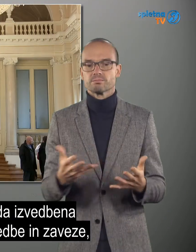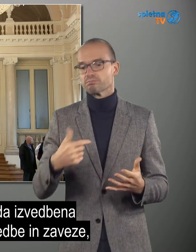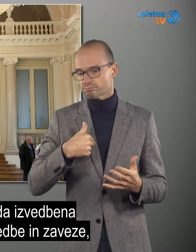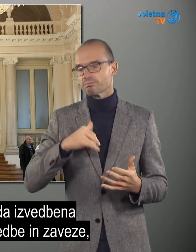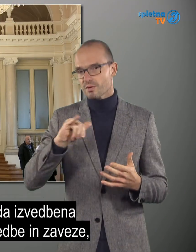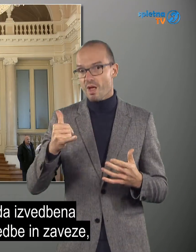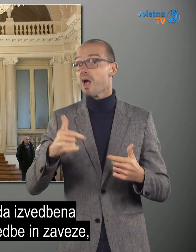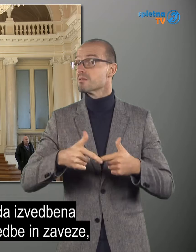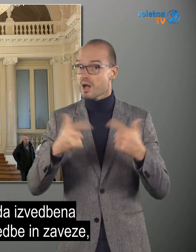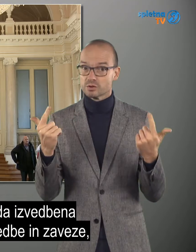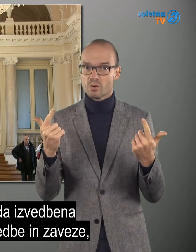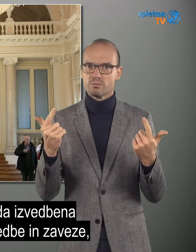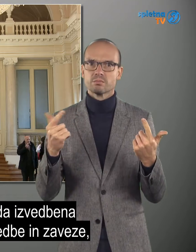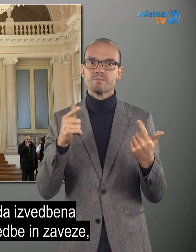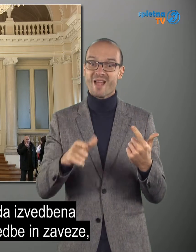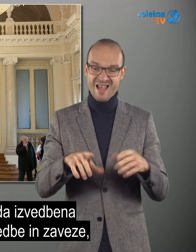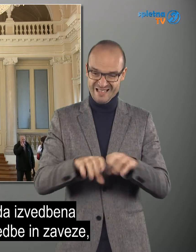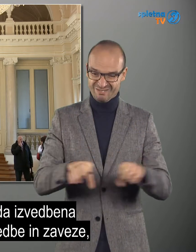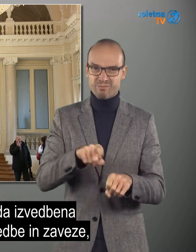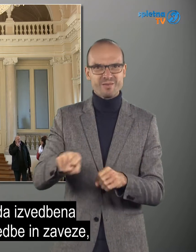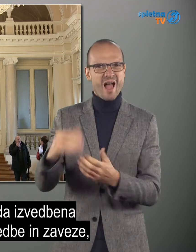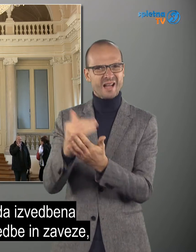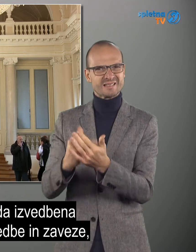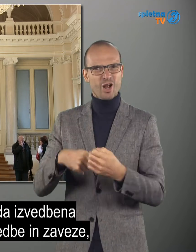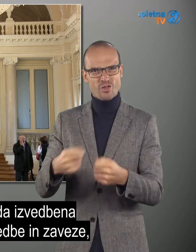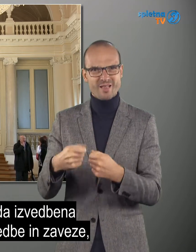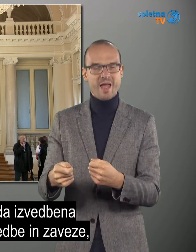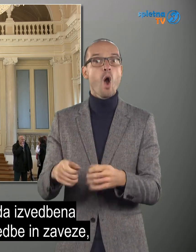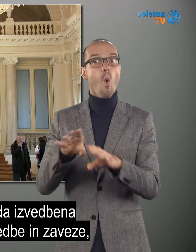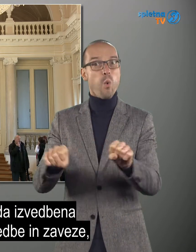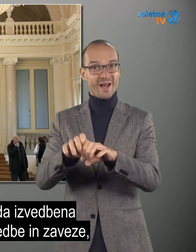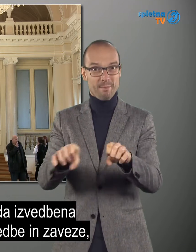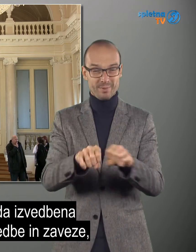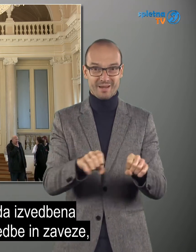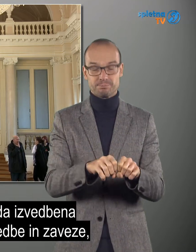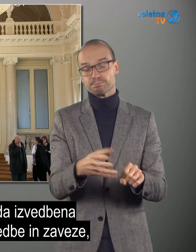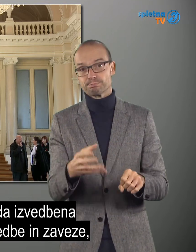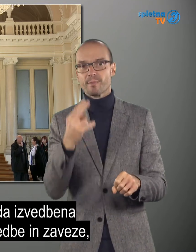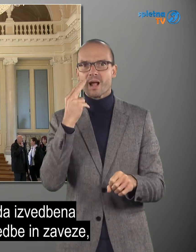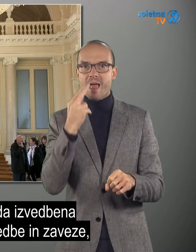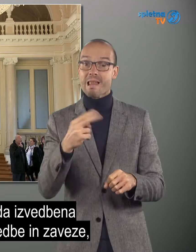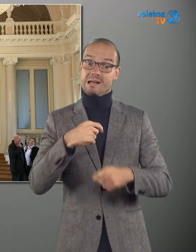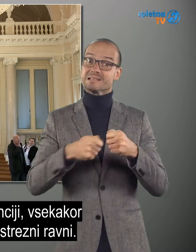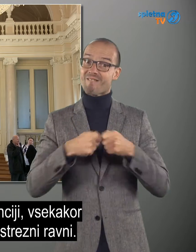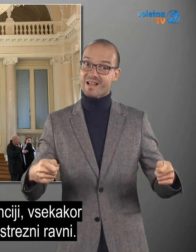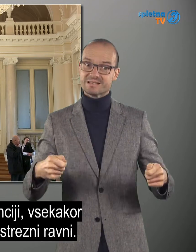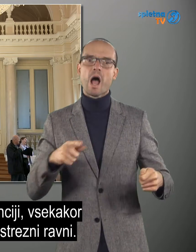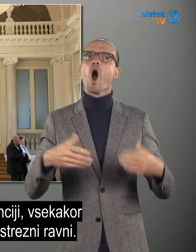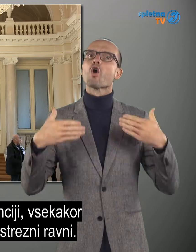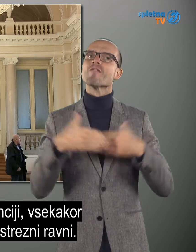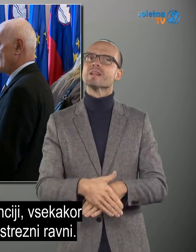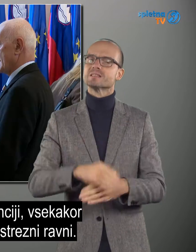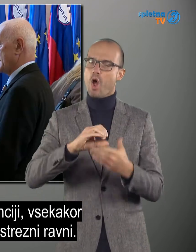Nam je pa jasno, da je izvedbena zakonodaja in tudi ukrepi glede na zaveze, ki so v sami